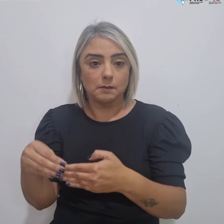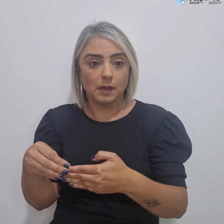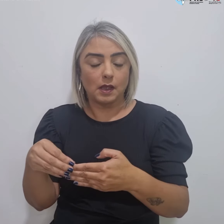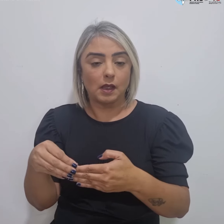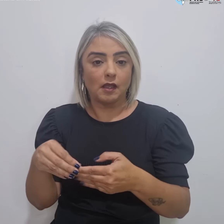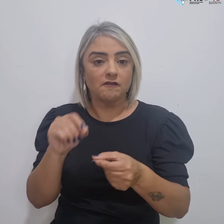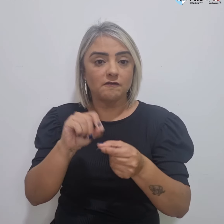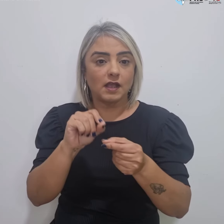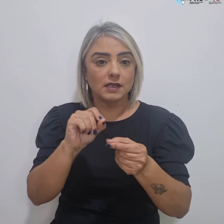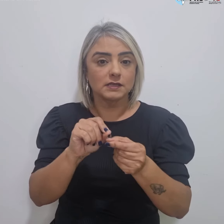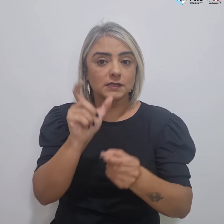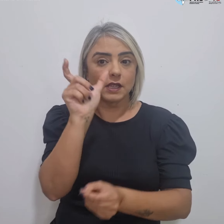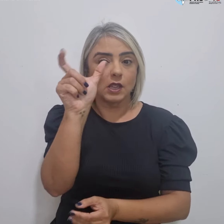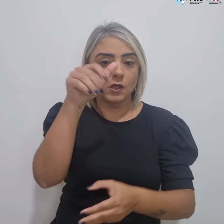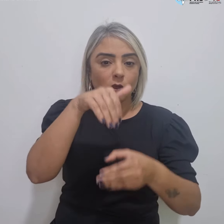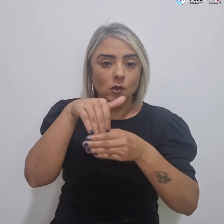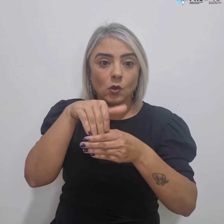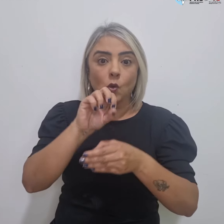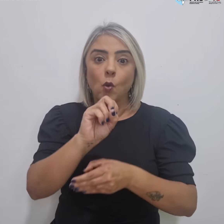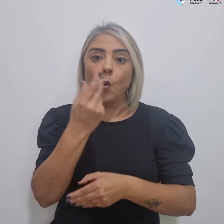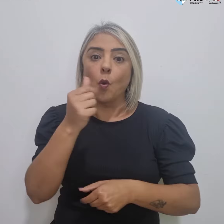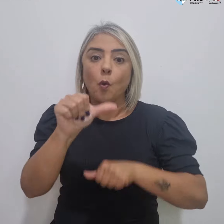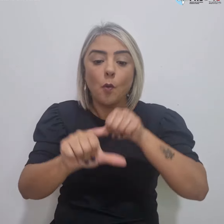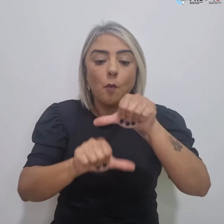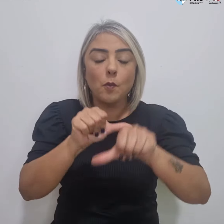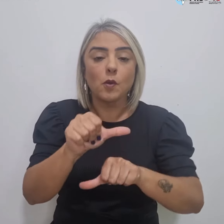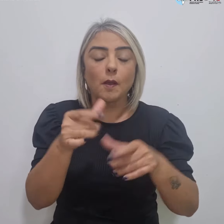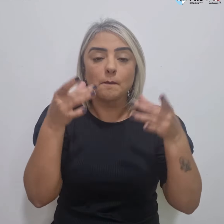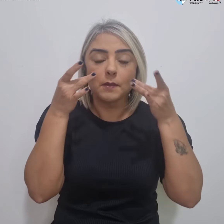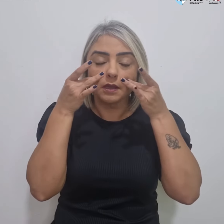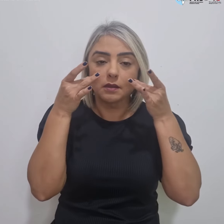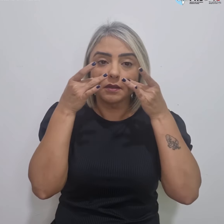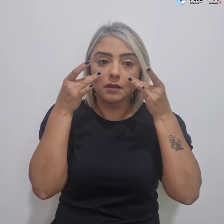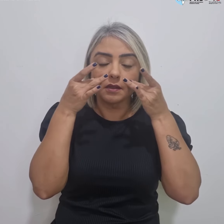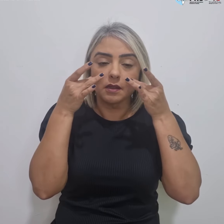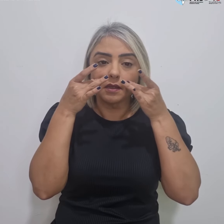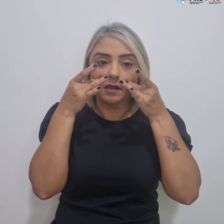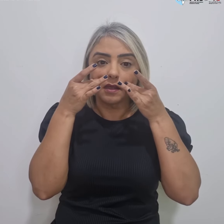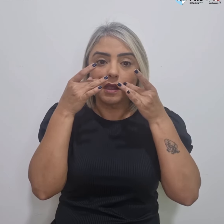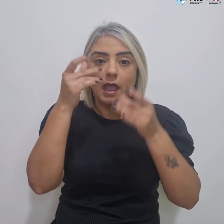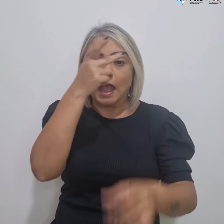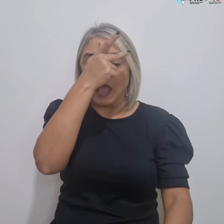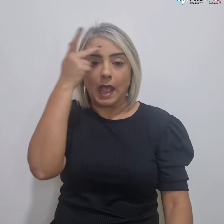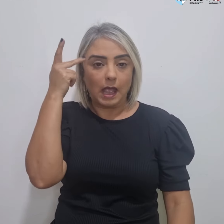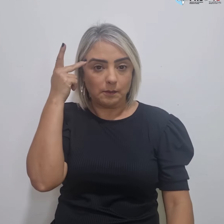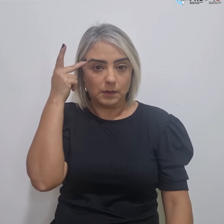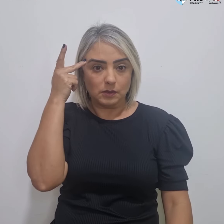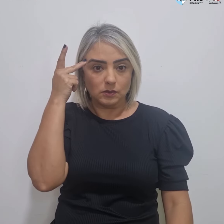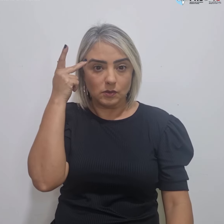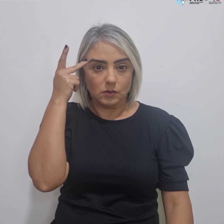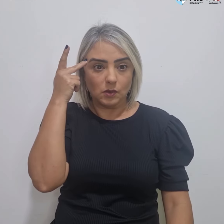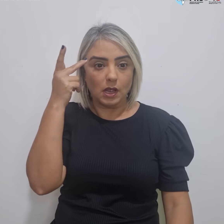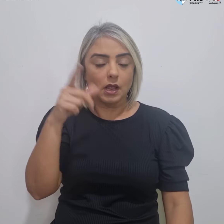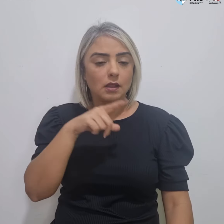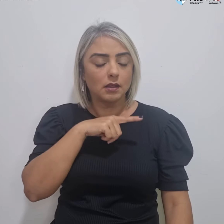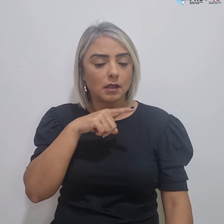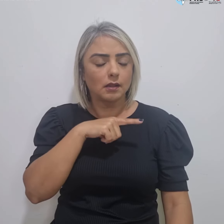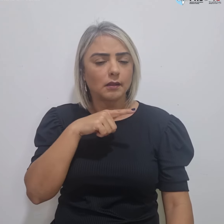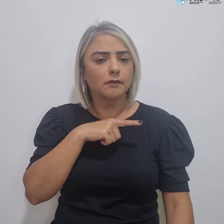título ou alterações nele presencialmente, a eleitora ou o eleitor deve se dirigir ao